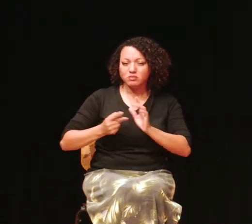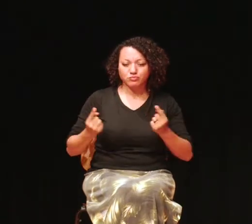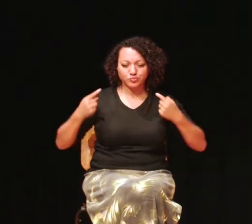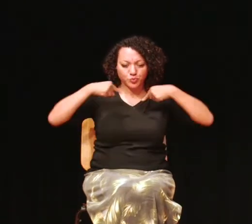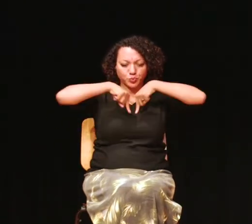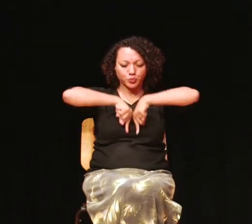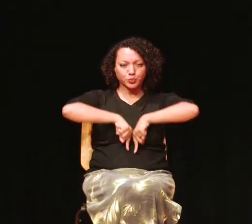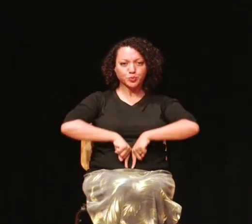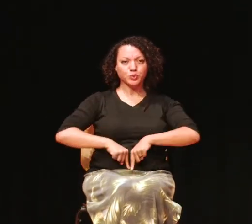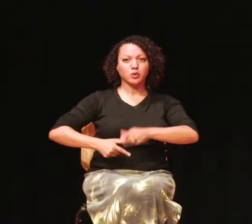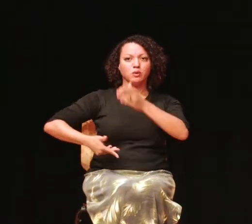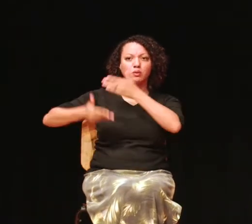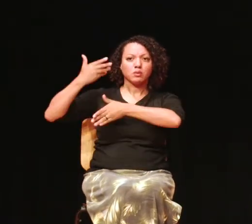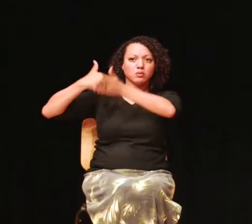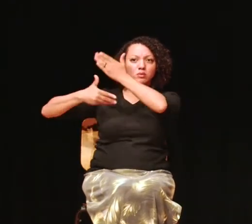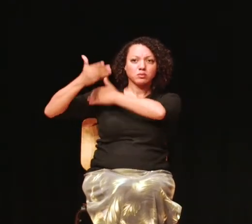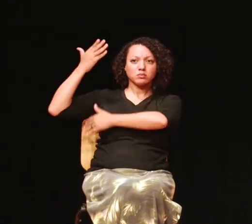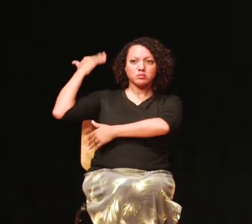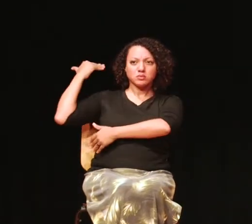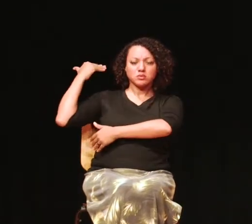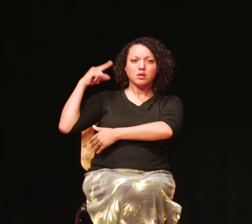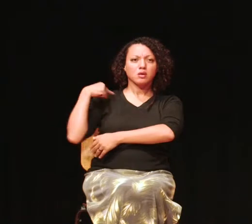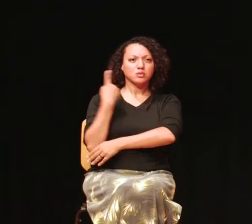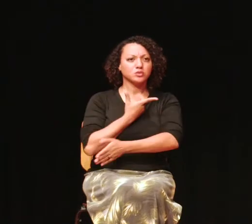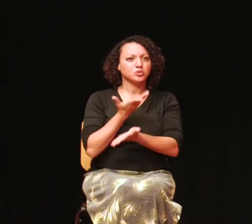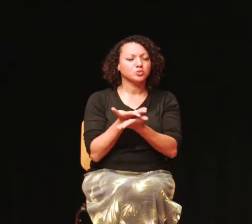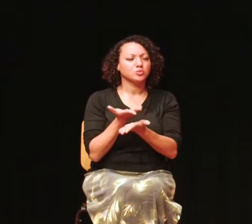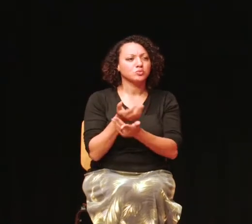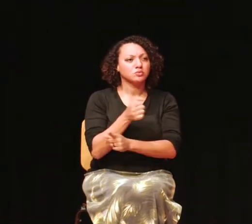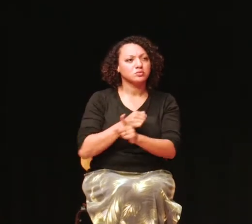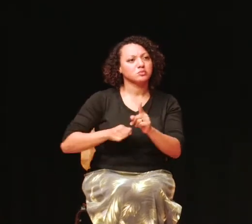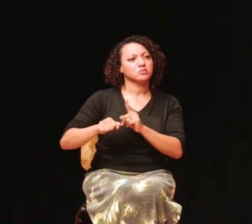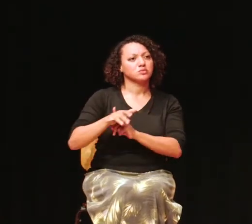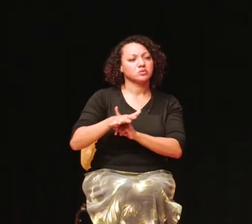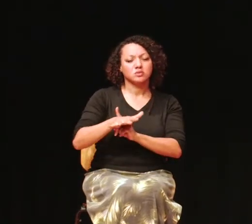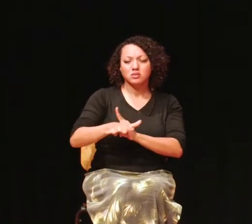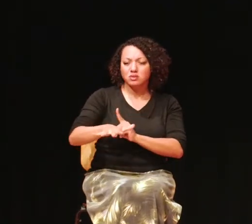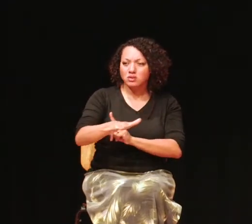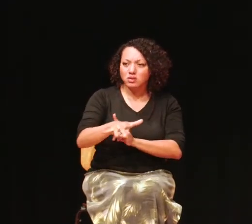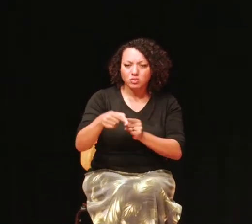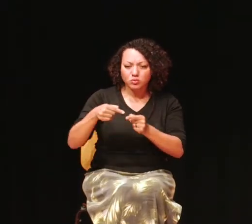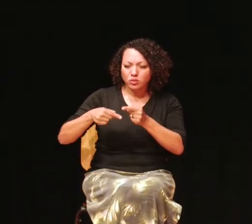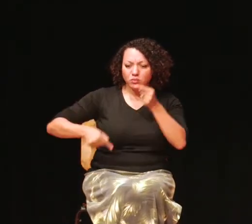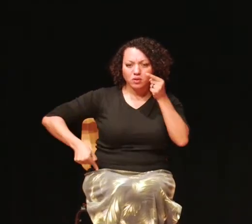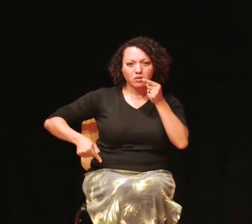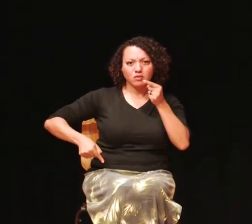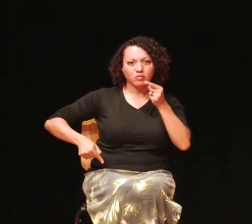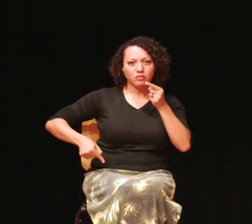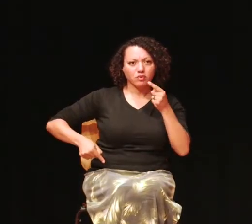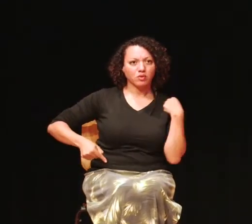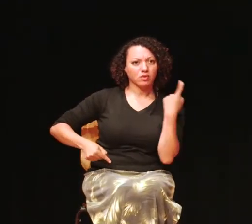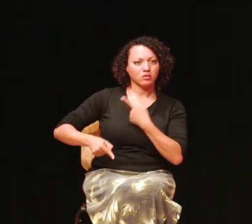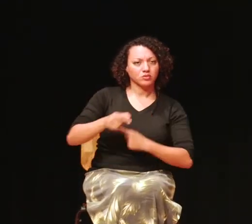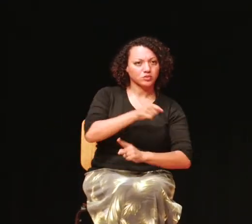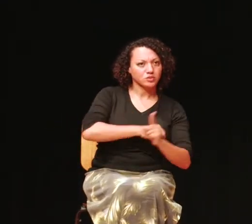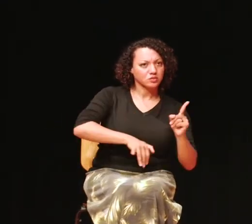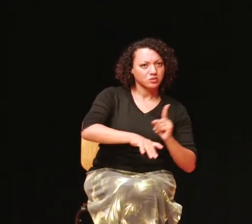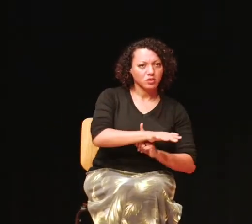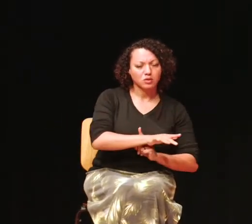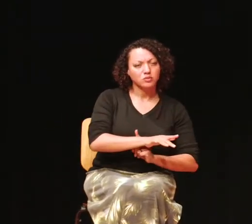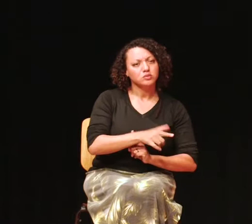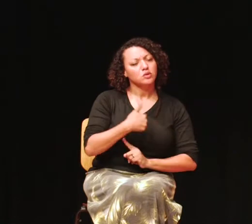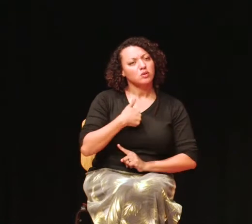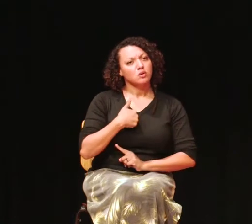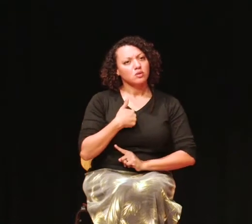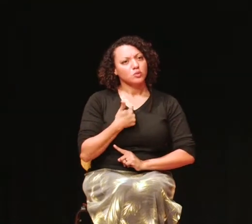antropologia do passado, isto é, nós estudamos sociedades que não têm nada a ver com a nossa, não estudamos para saber o